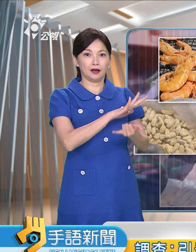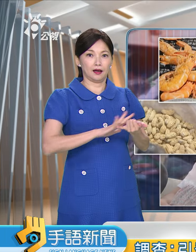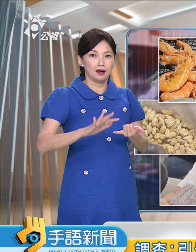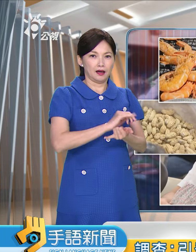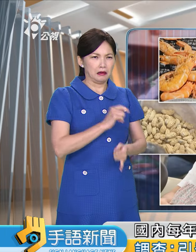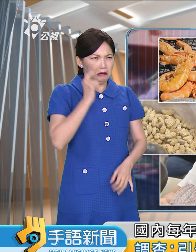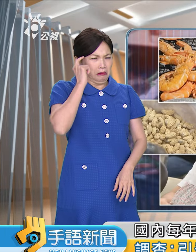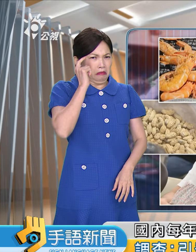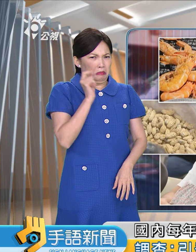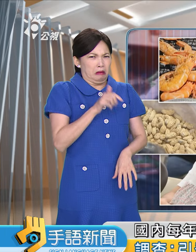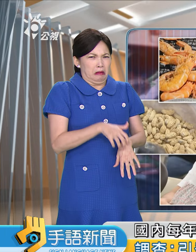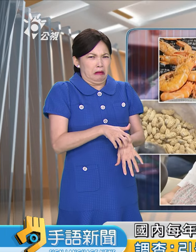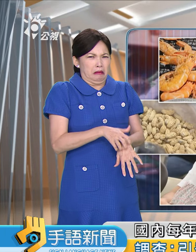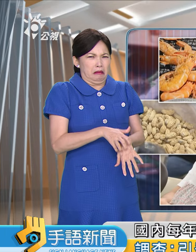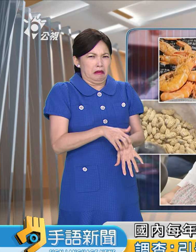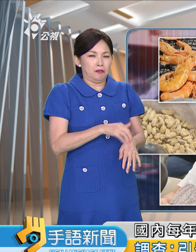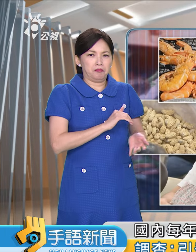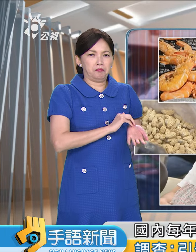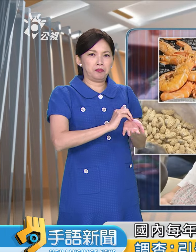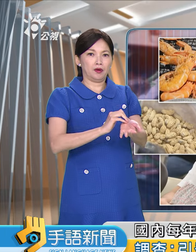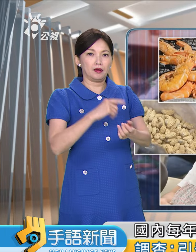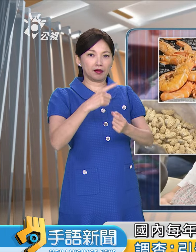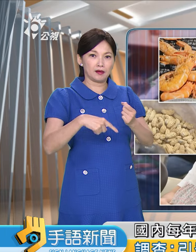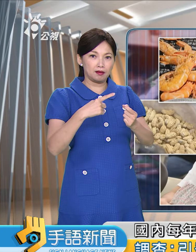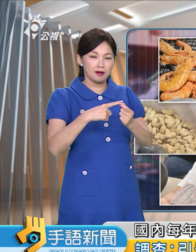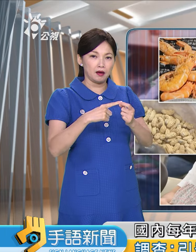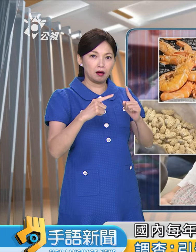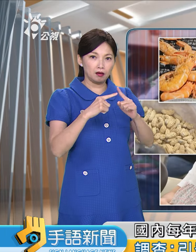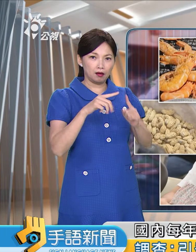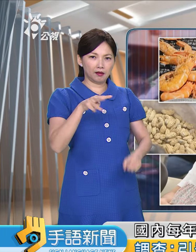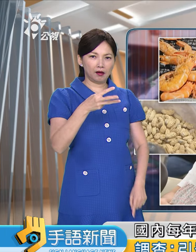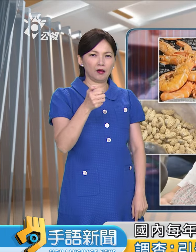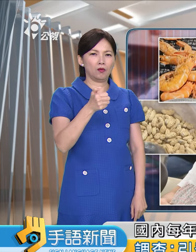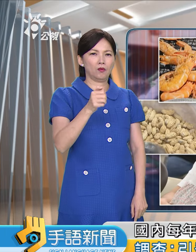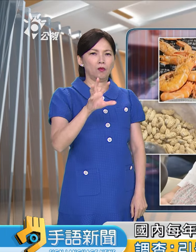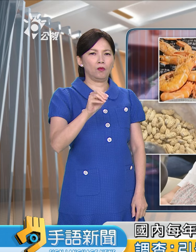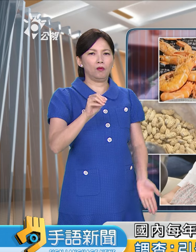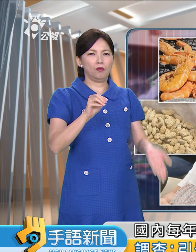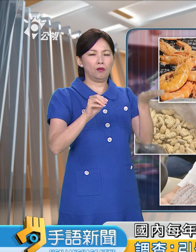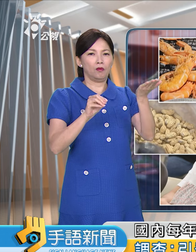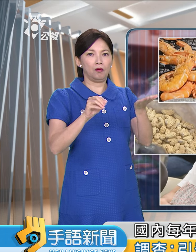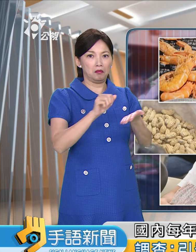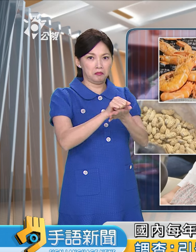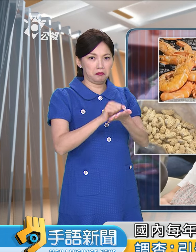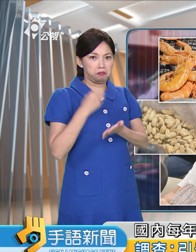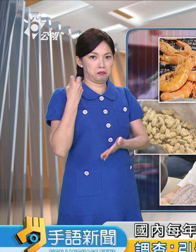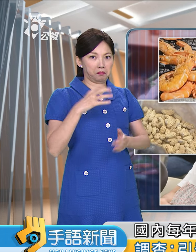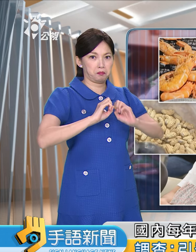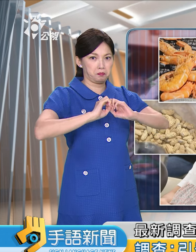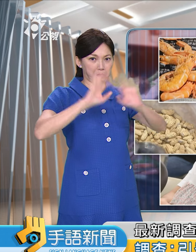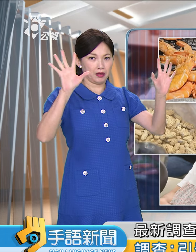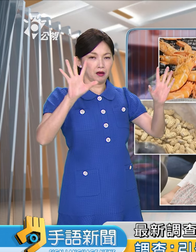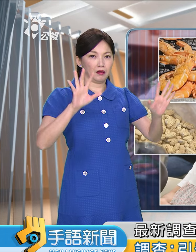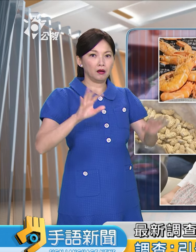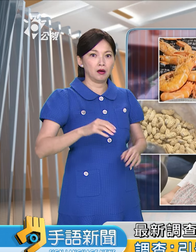国内每年因为过敏就医的人数超过350万人。最新调查发现，